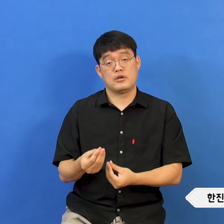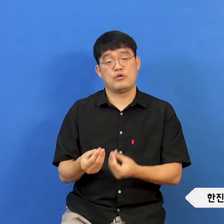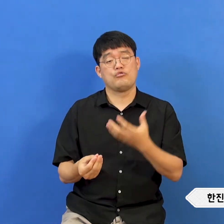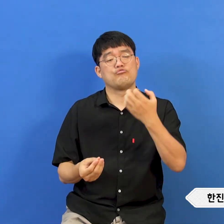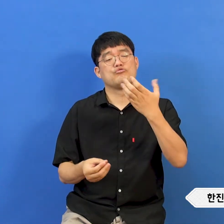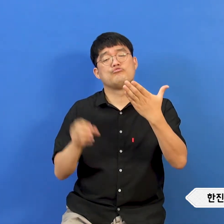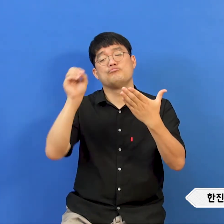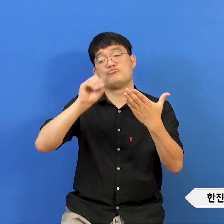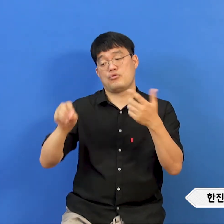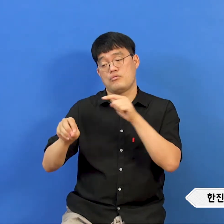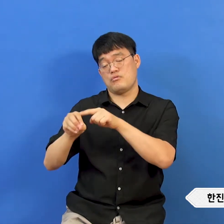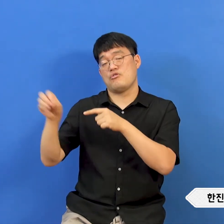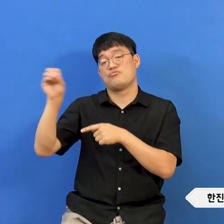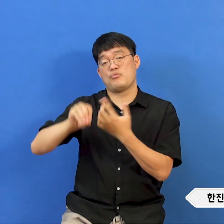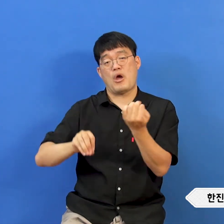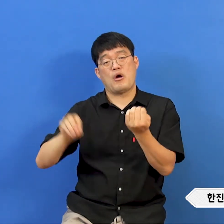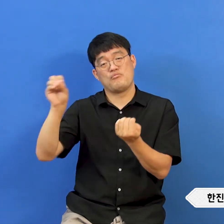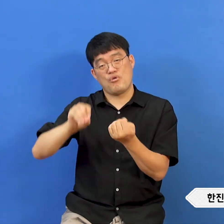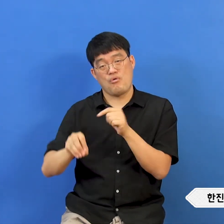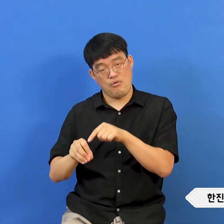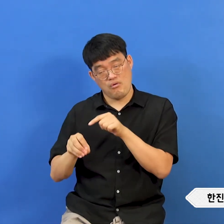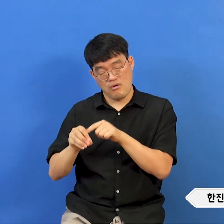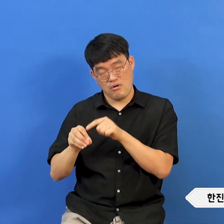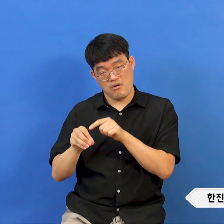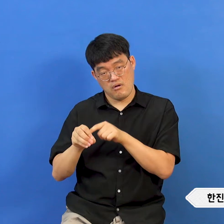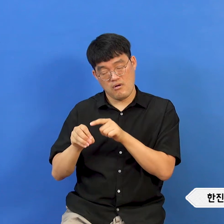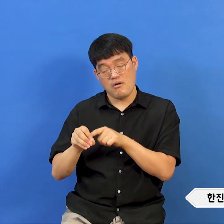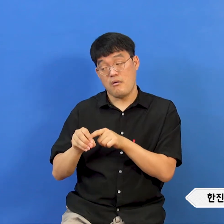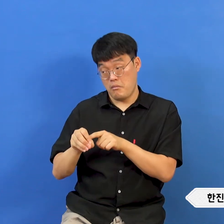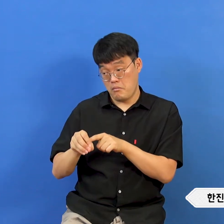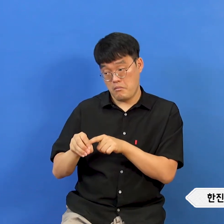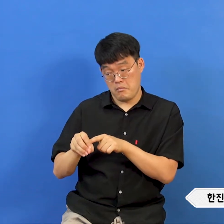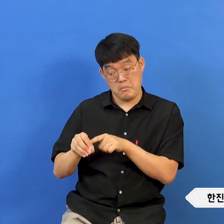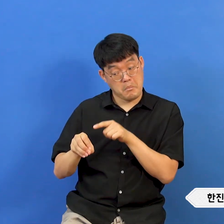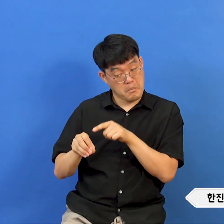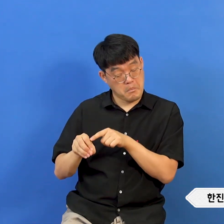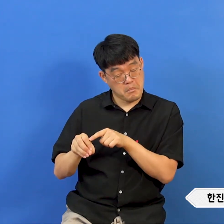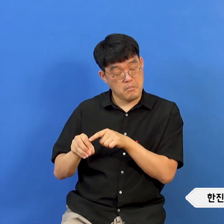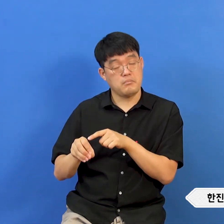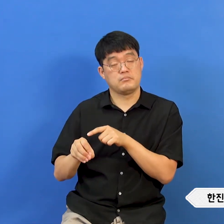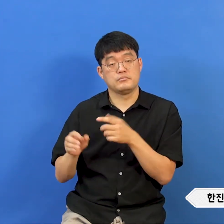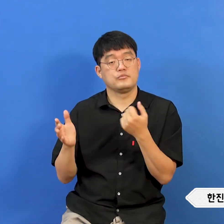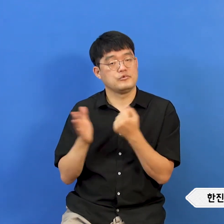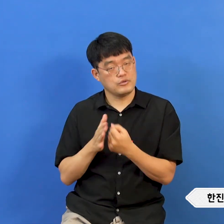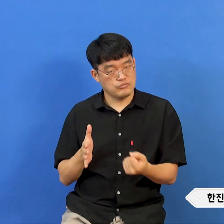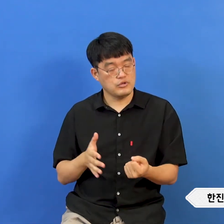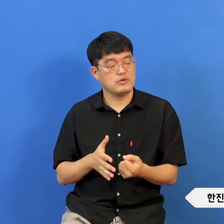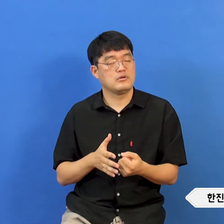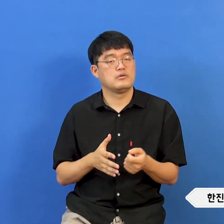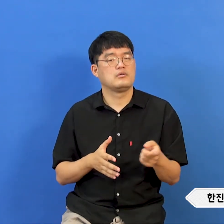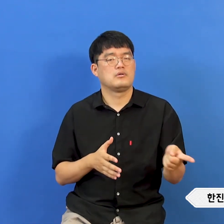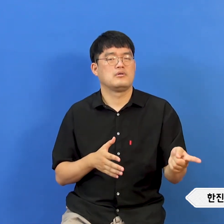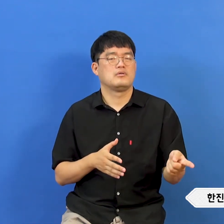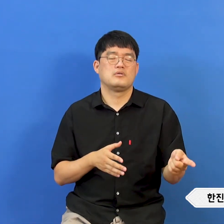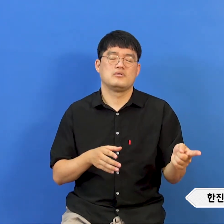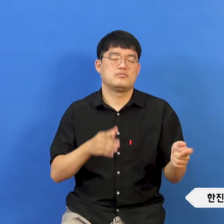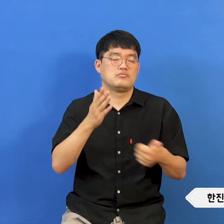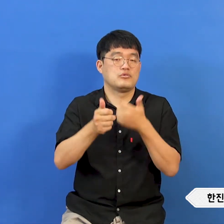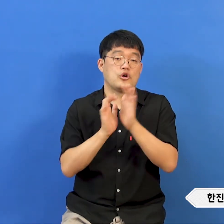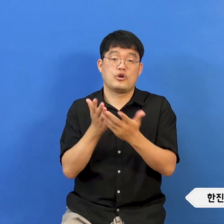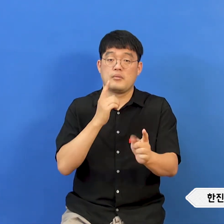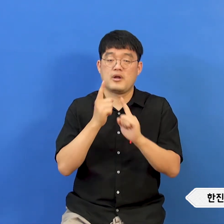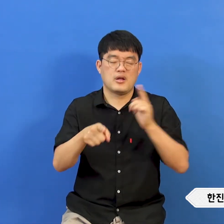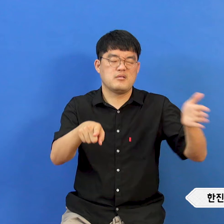때문입니다. 그건 확률을 의지하고 있는 것이지요. 그건 성경이